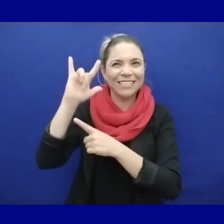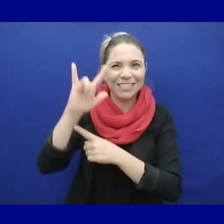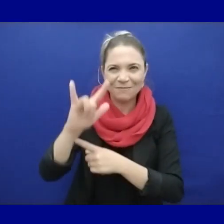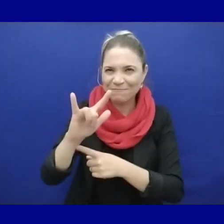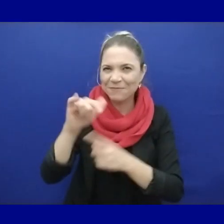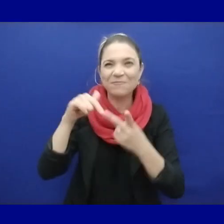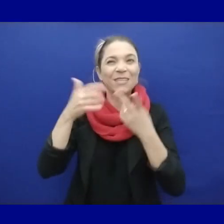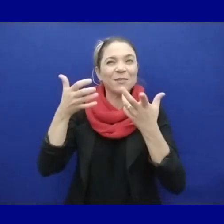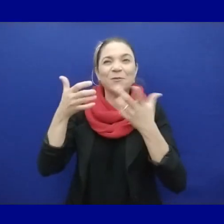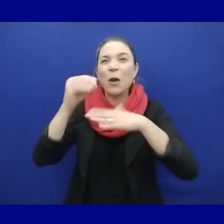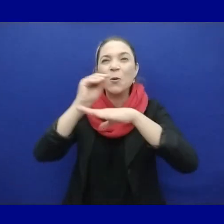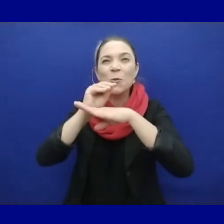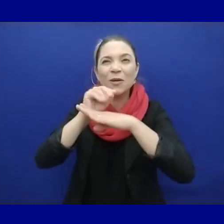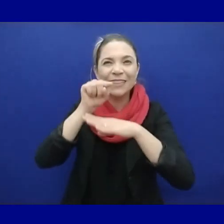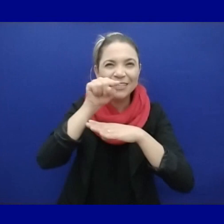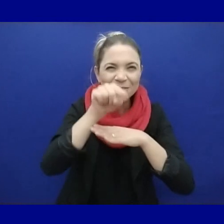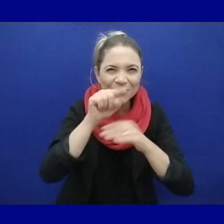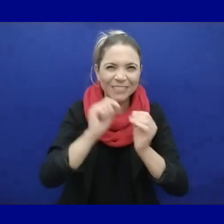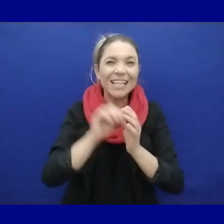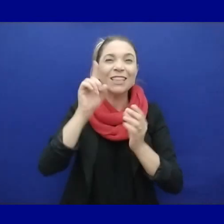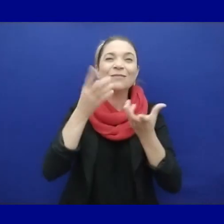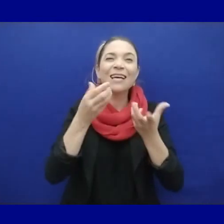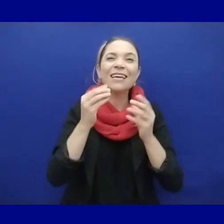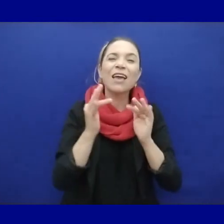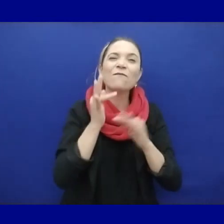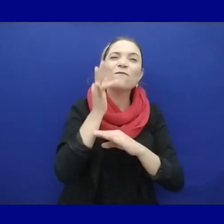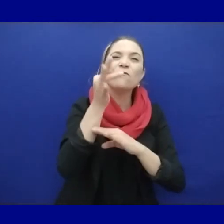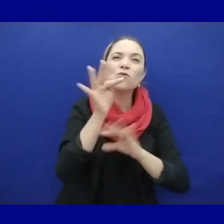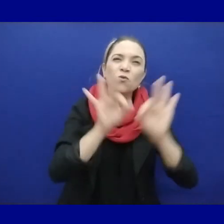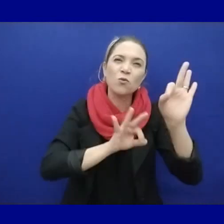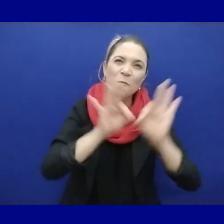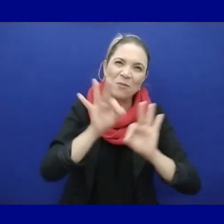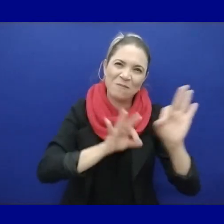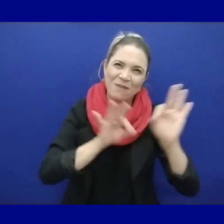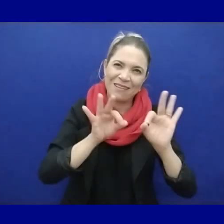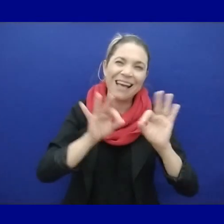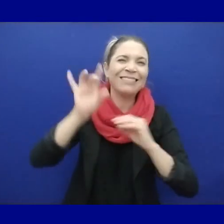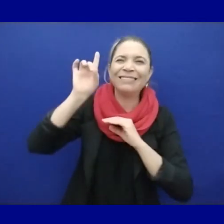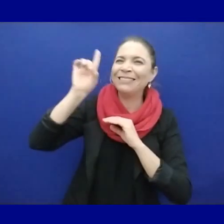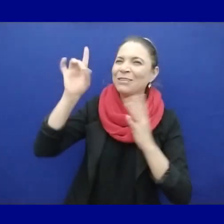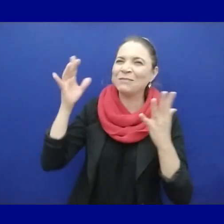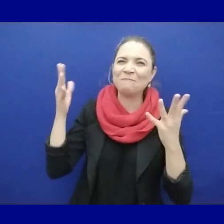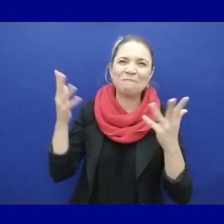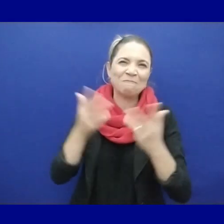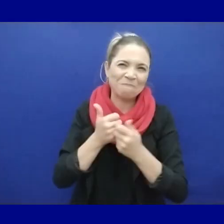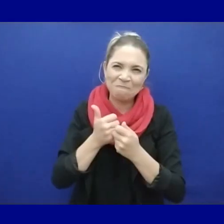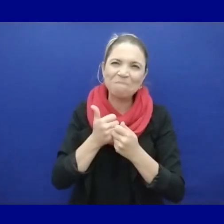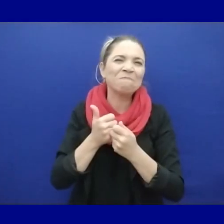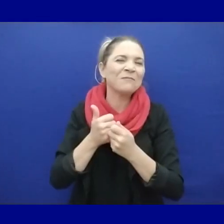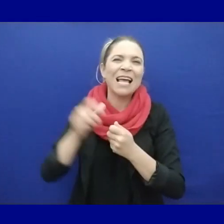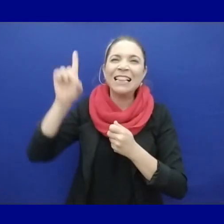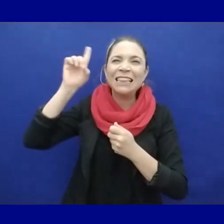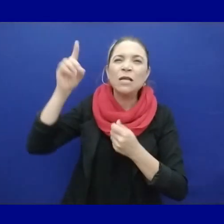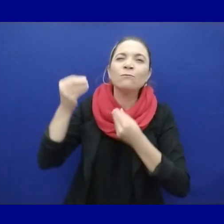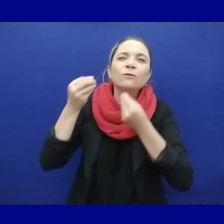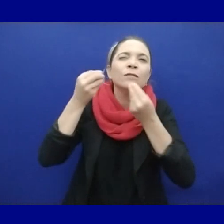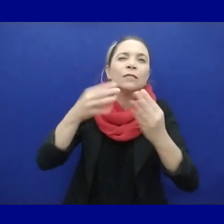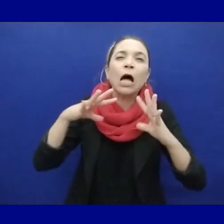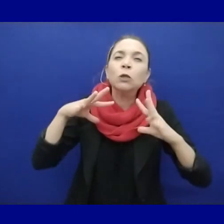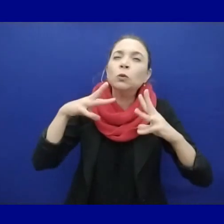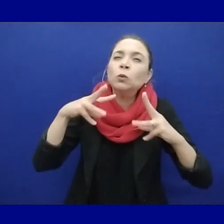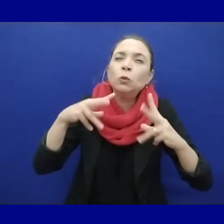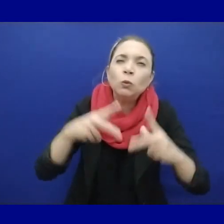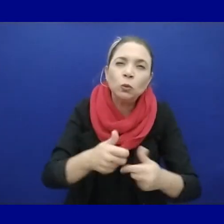deseja cuidar de nossas vidas e de nosso futuro. A mão de Deus, o que significa a sua